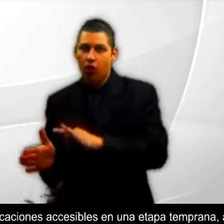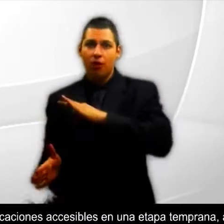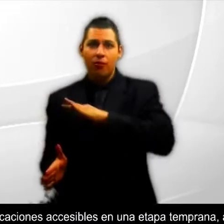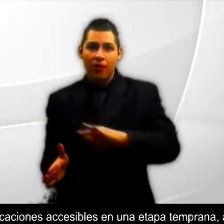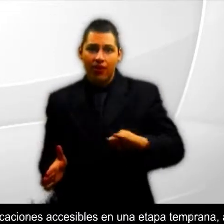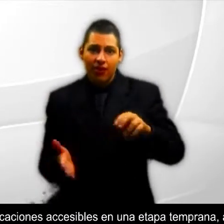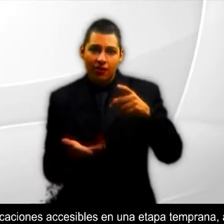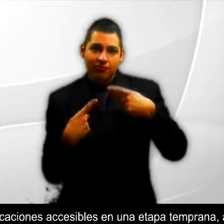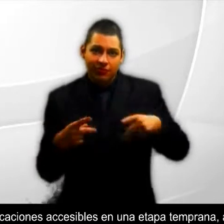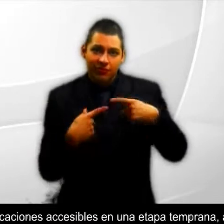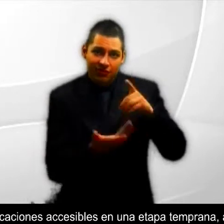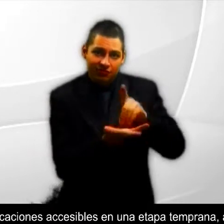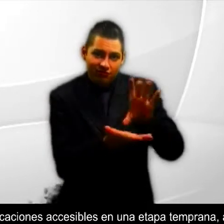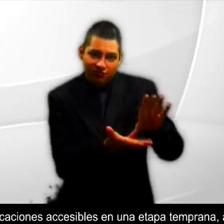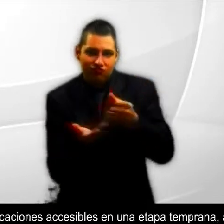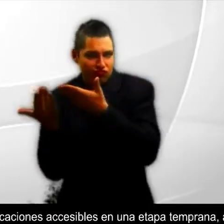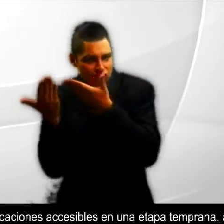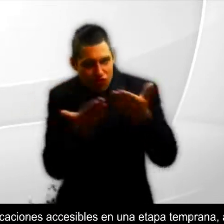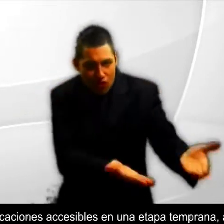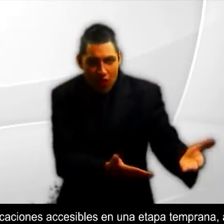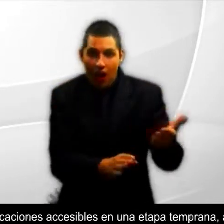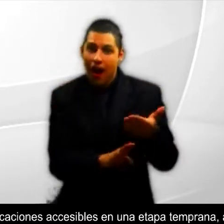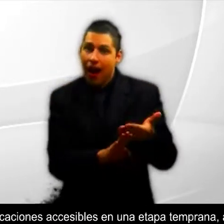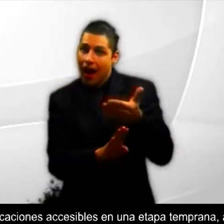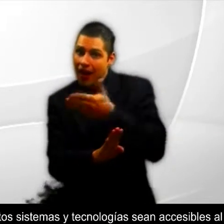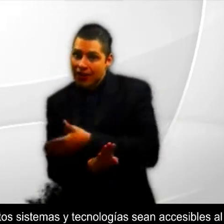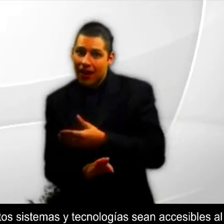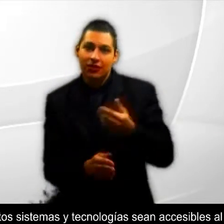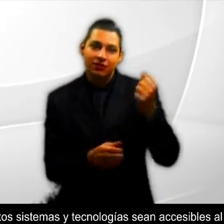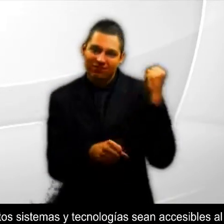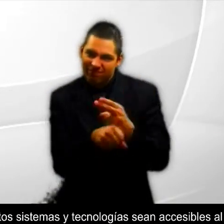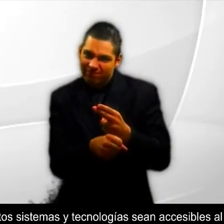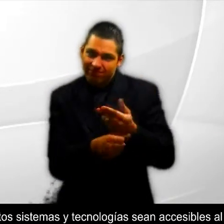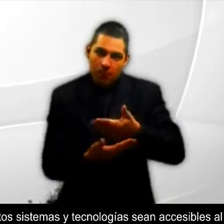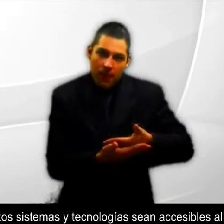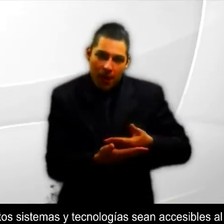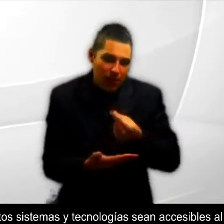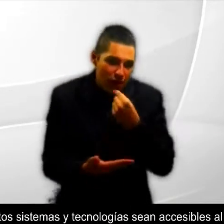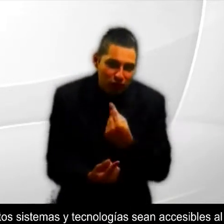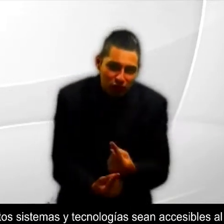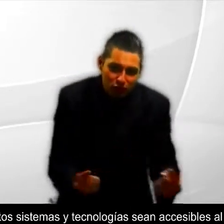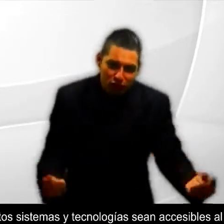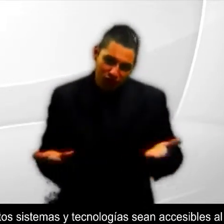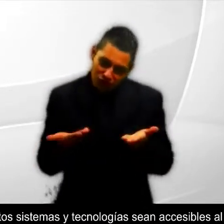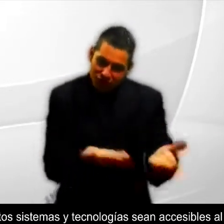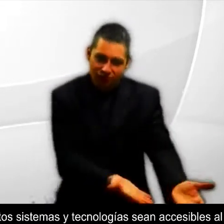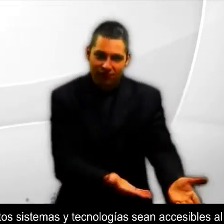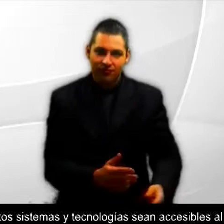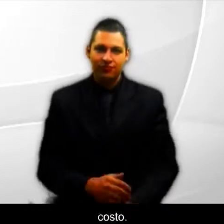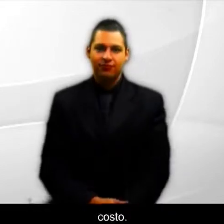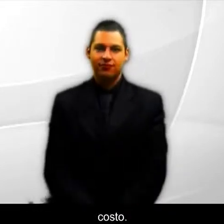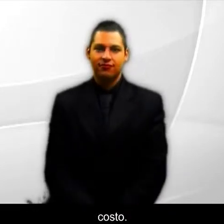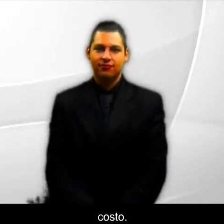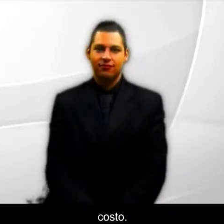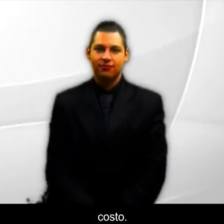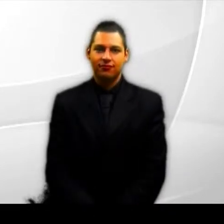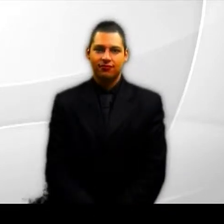comunicaciones accesibles en una etapa temprana a fin de que estos sistemas y tecnologías sean accesibles al menor costo. G.